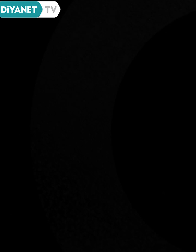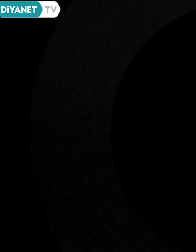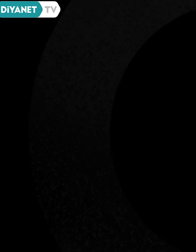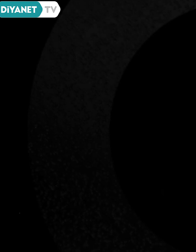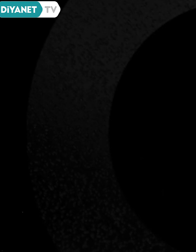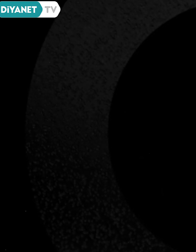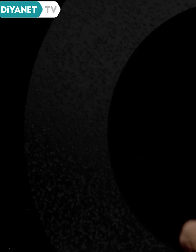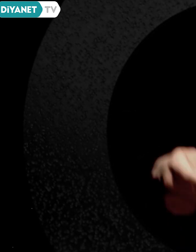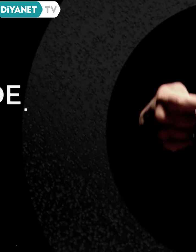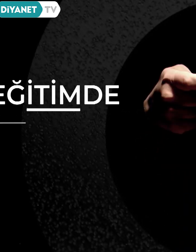ve